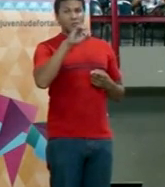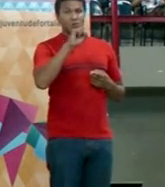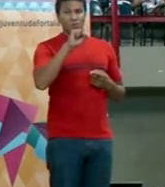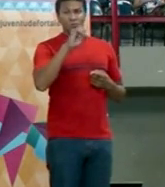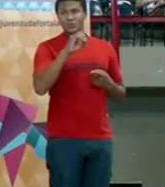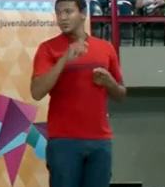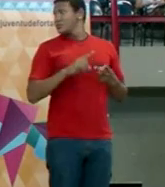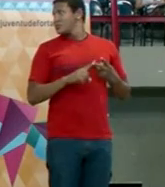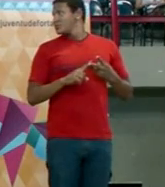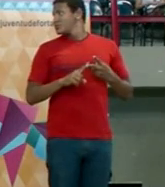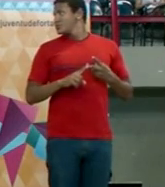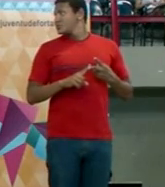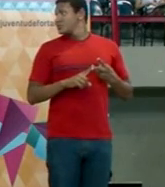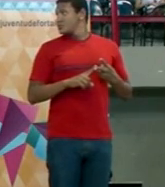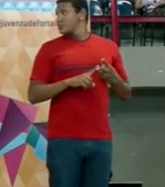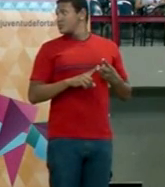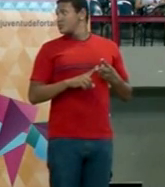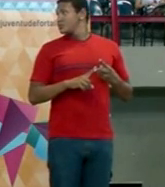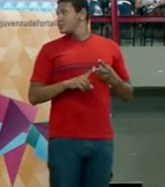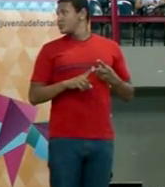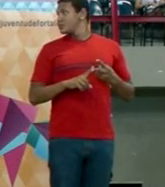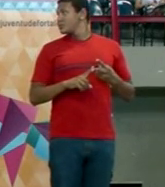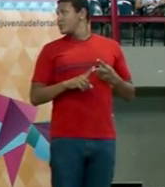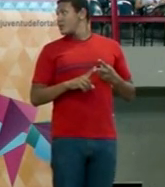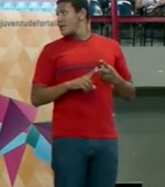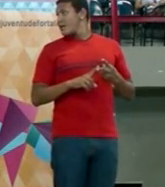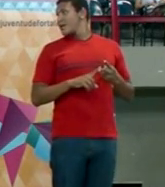mineral, líquido precioso,